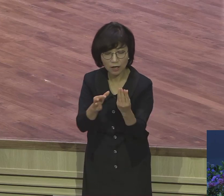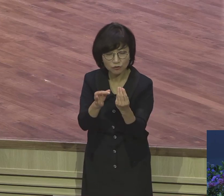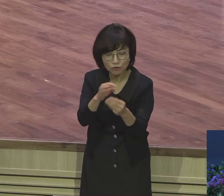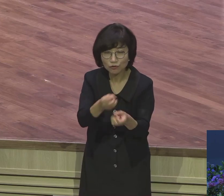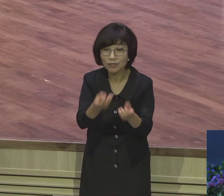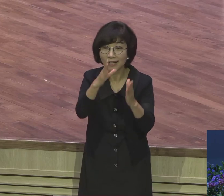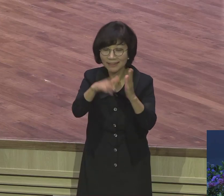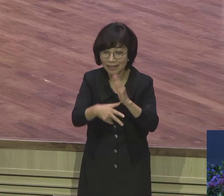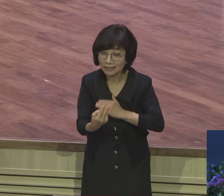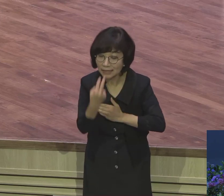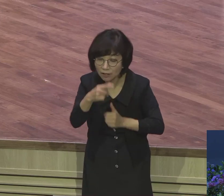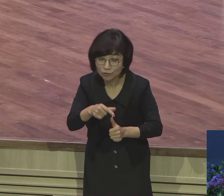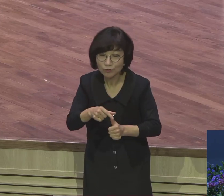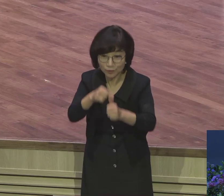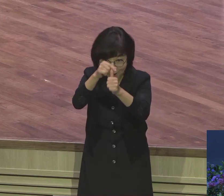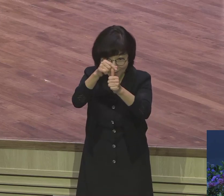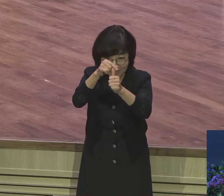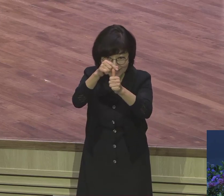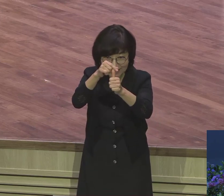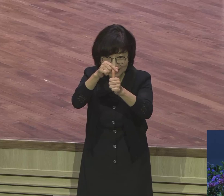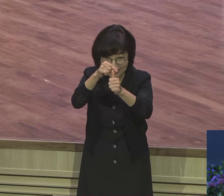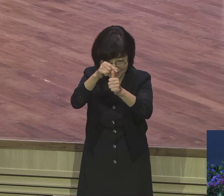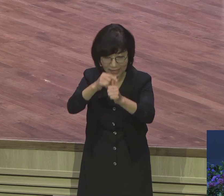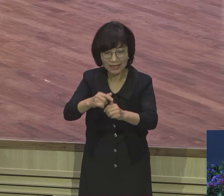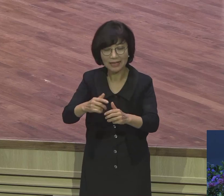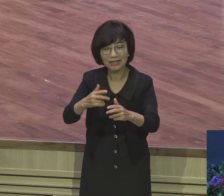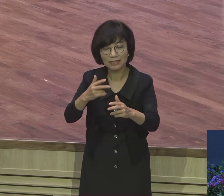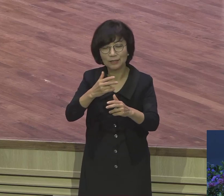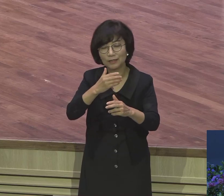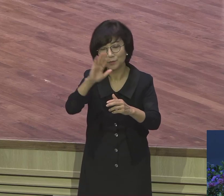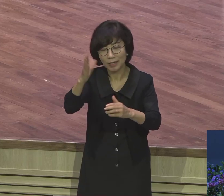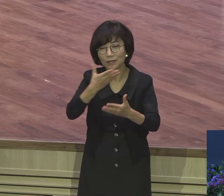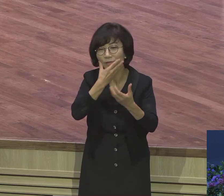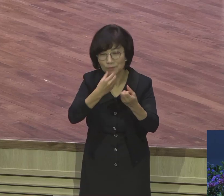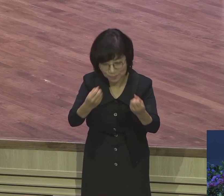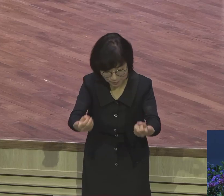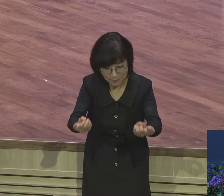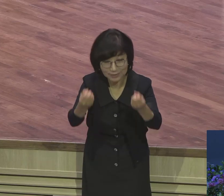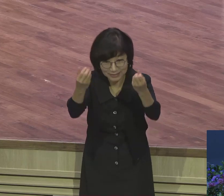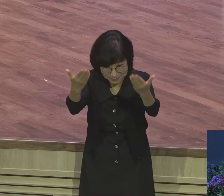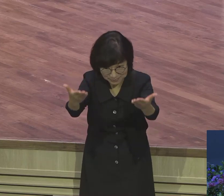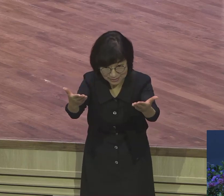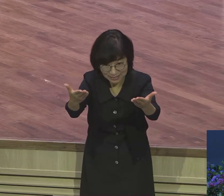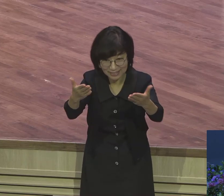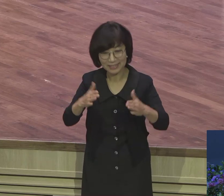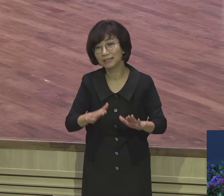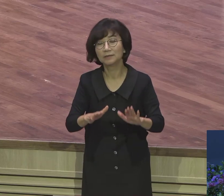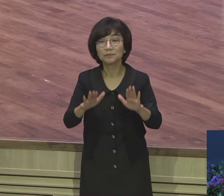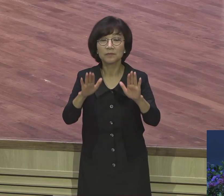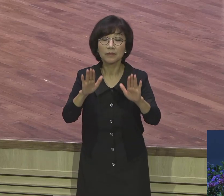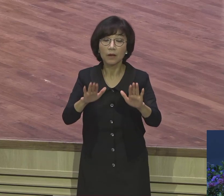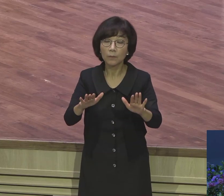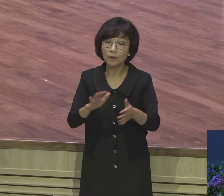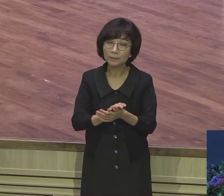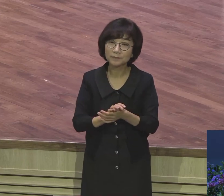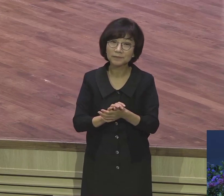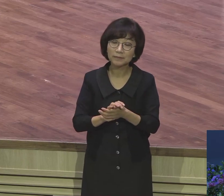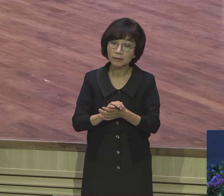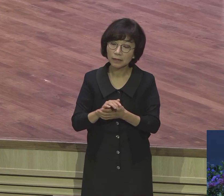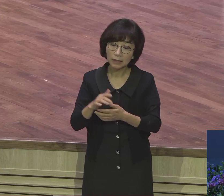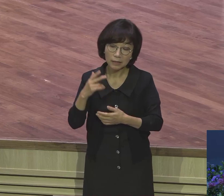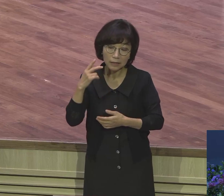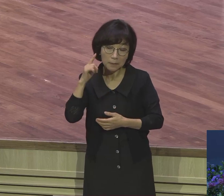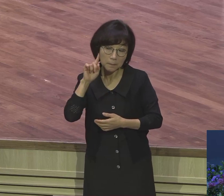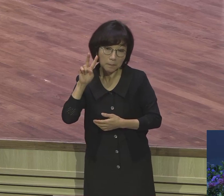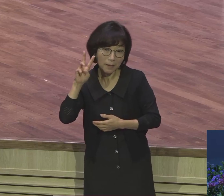놀라운 생명의 열매가 풍성히 맺힌 한 주간 되기를 저희로 추구합니다. 결론입니다. 이번 추석 주간은 우리 교회에서 해외